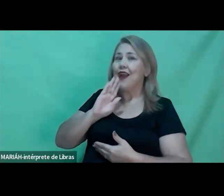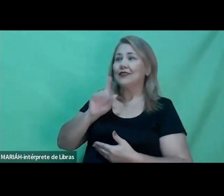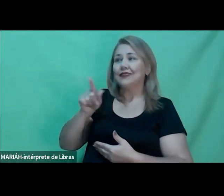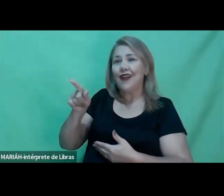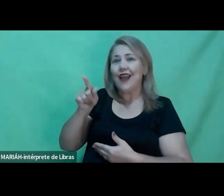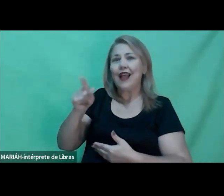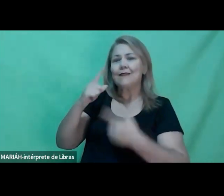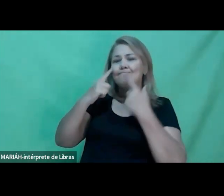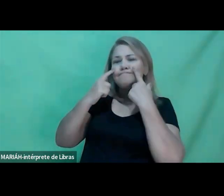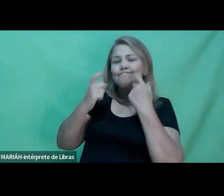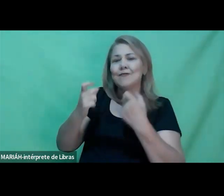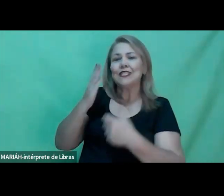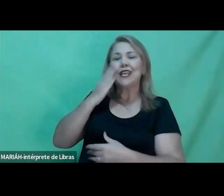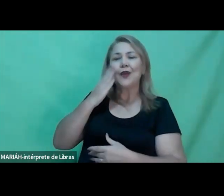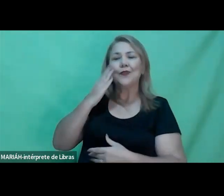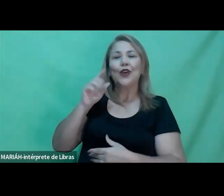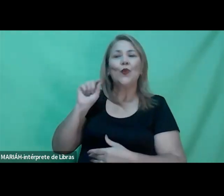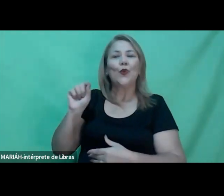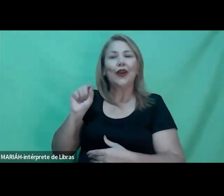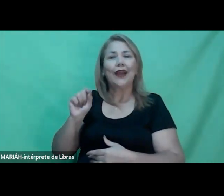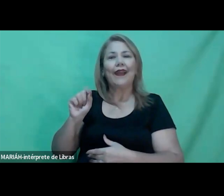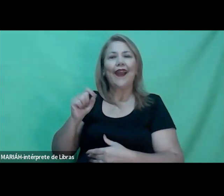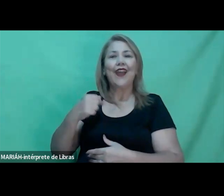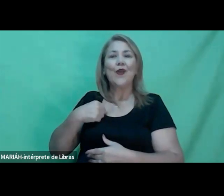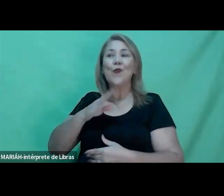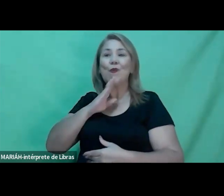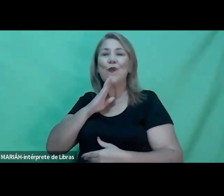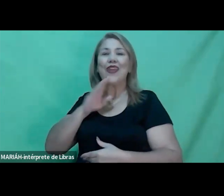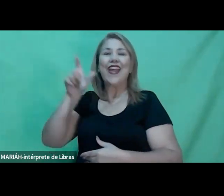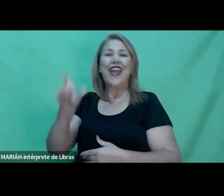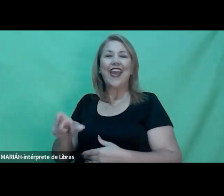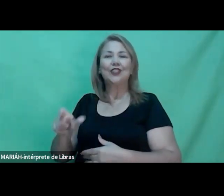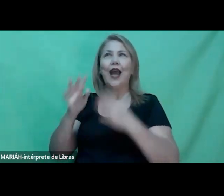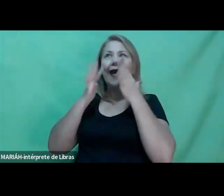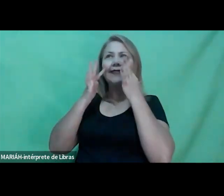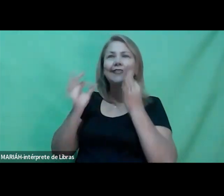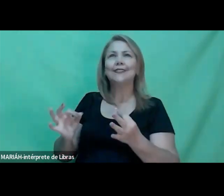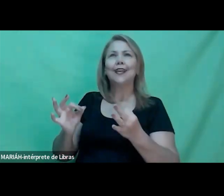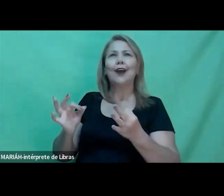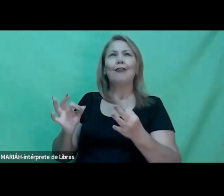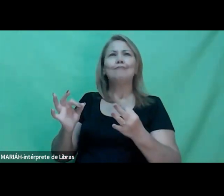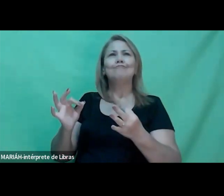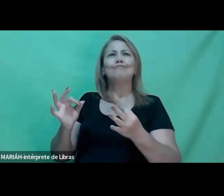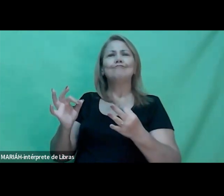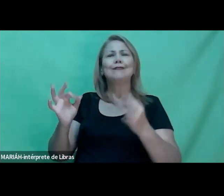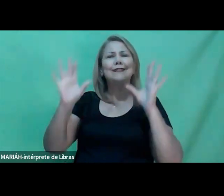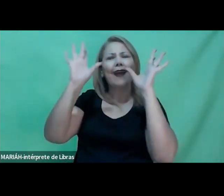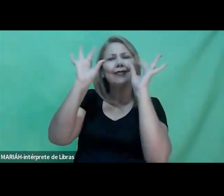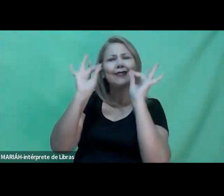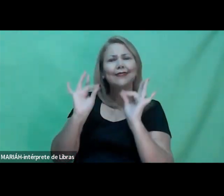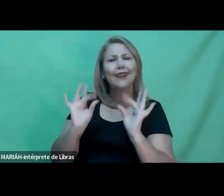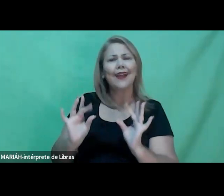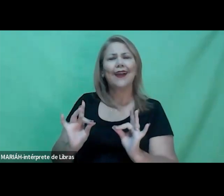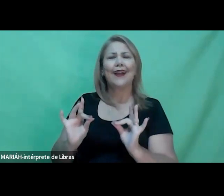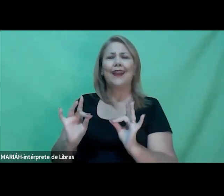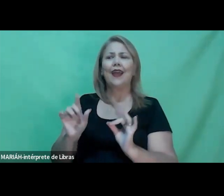interesaba saber y pude concentrar mi descripción en lo que él me iba preguntando de lo que él